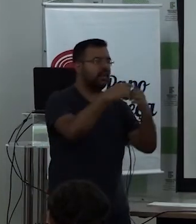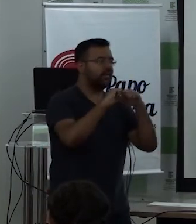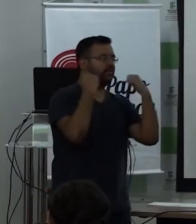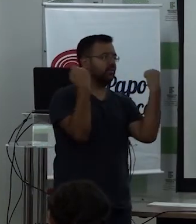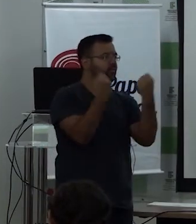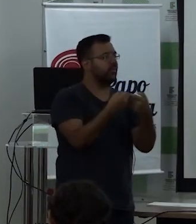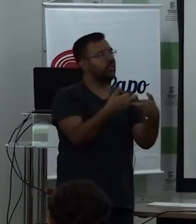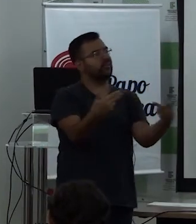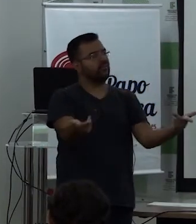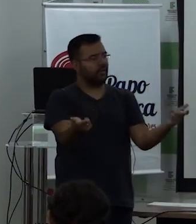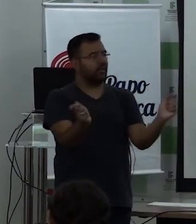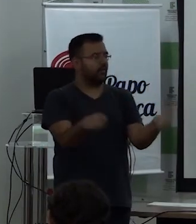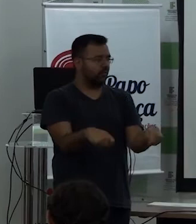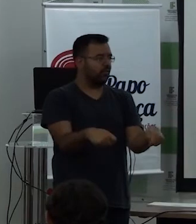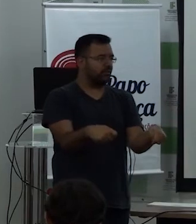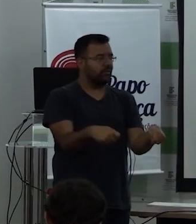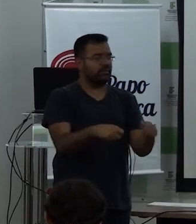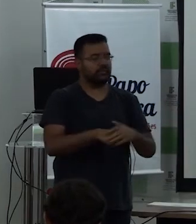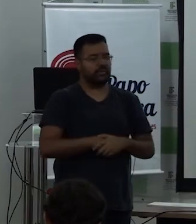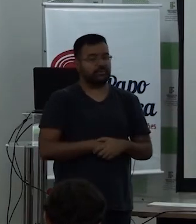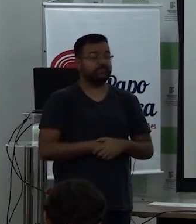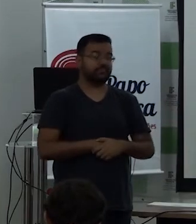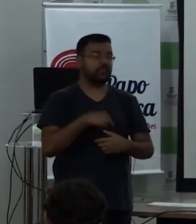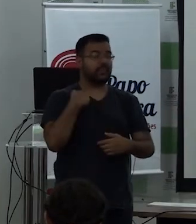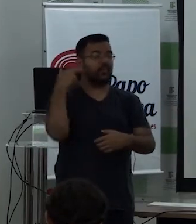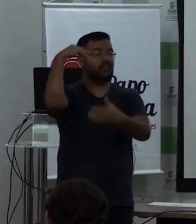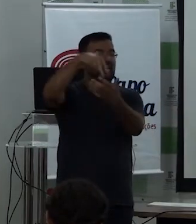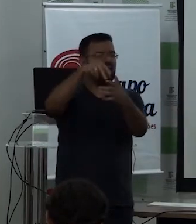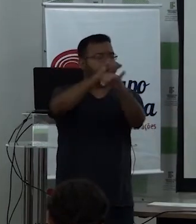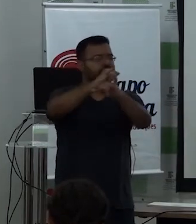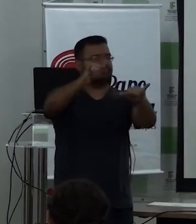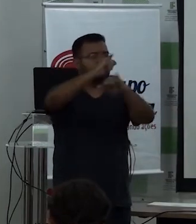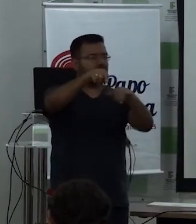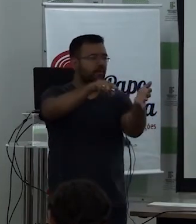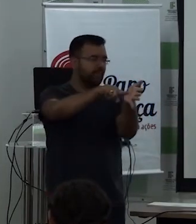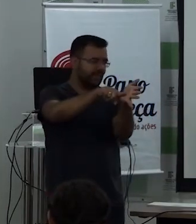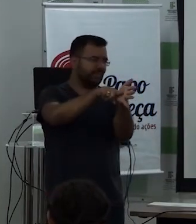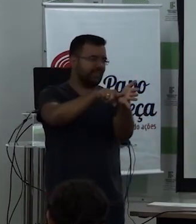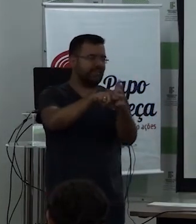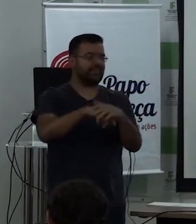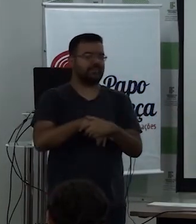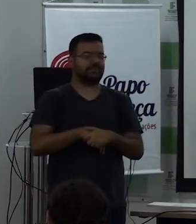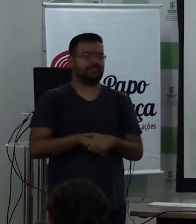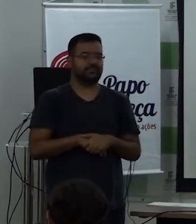IFES, participassem de eventos divulgando a pesquisa que é realizada aqui.